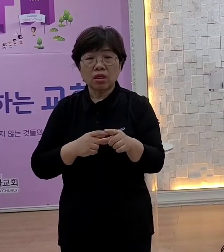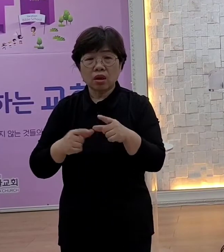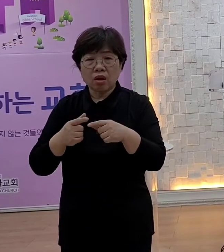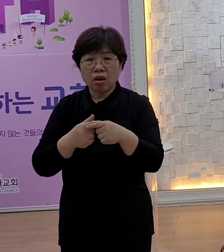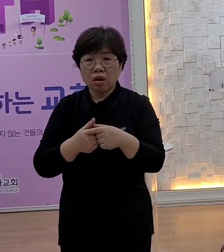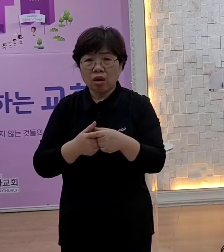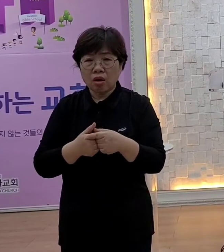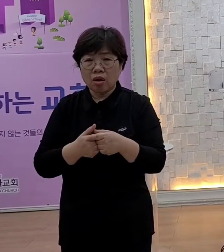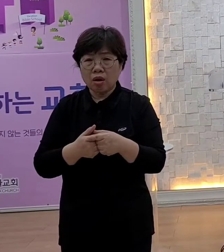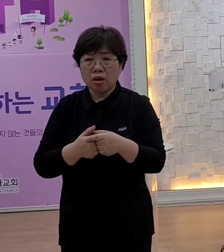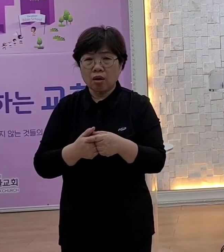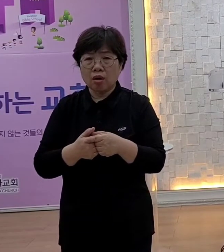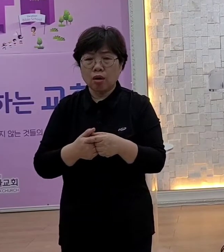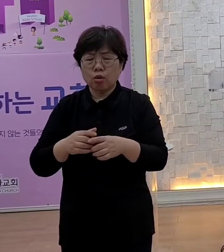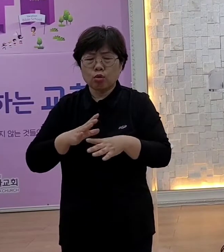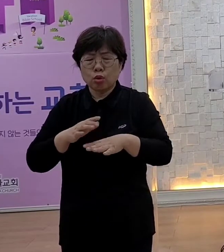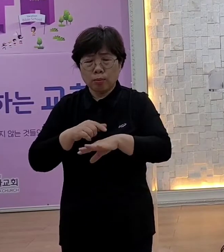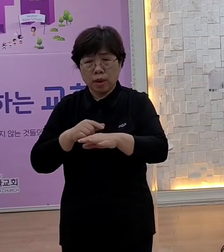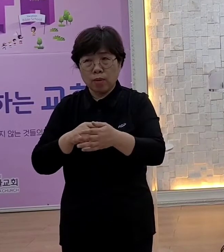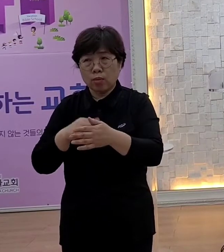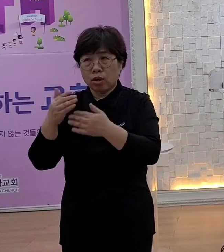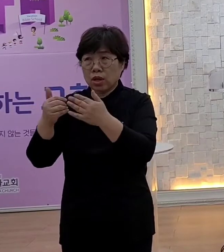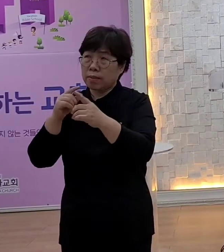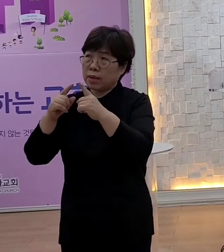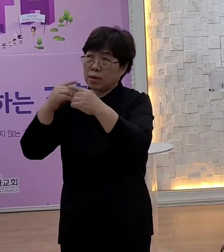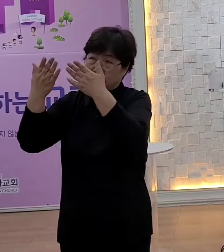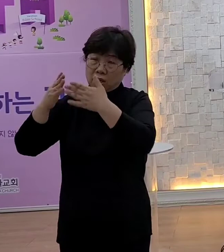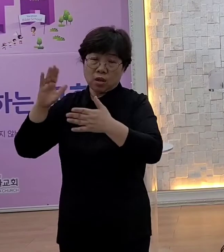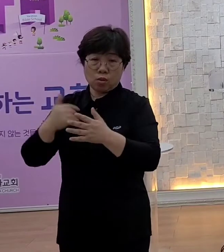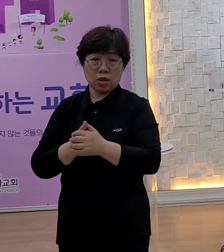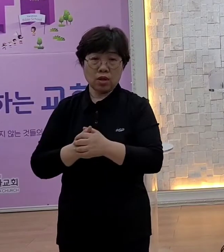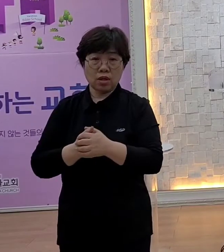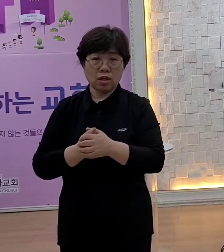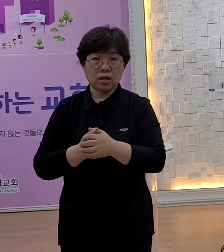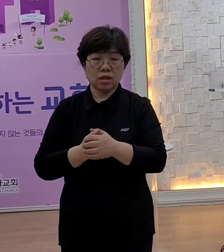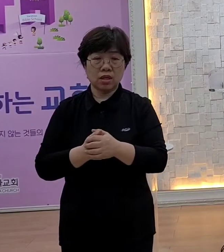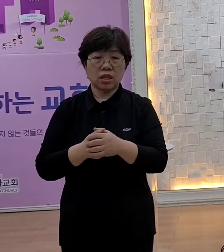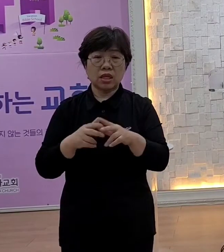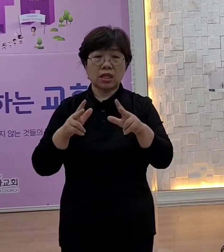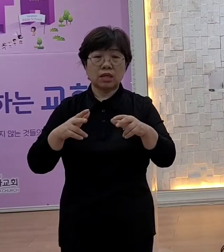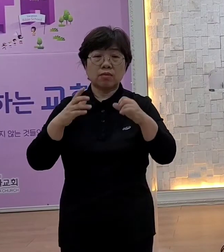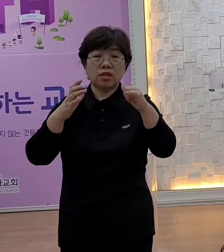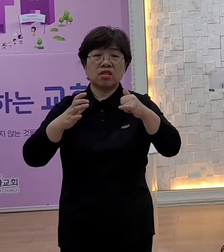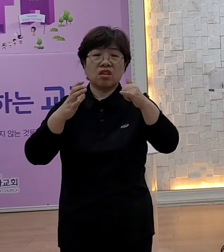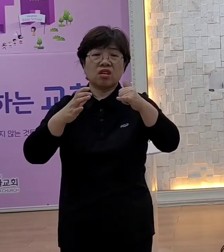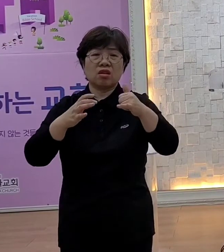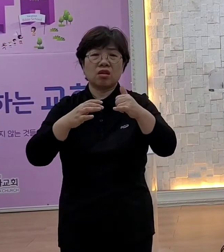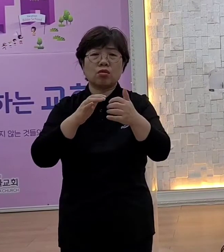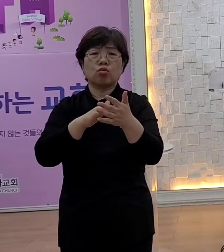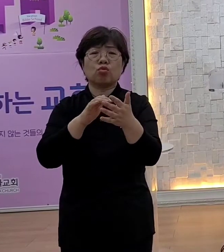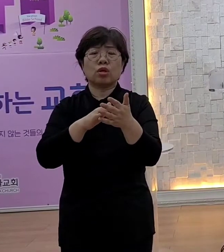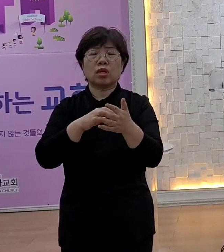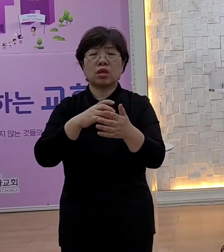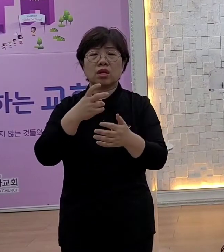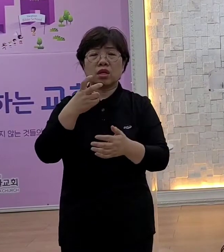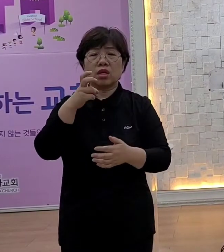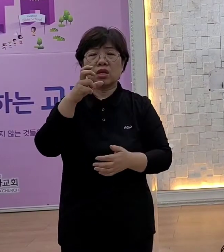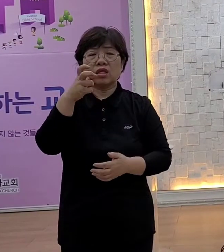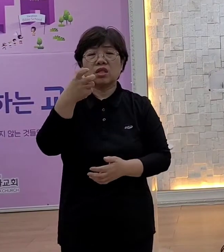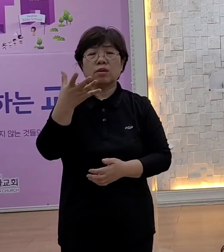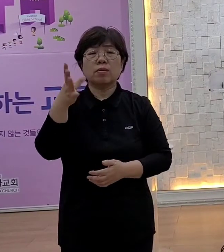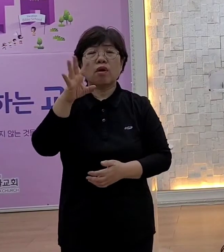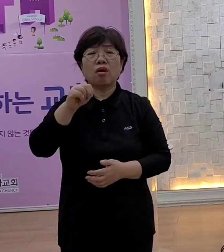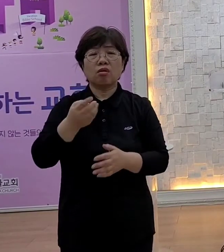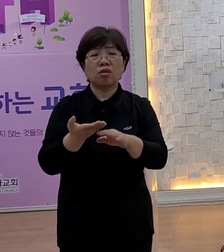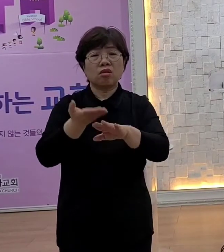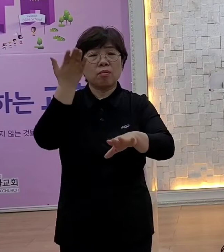두려움으로 받을 수밖에 없다라는 사실이죠. 여러분 지금 세계 인구가 70억이 넘습니다. 우리나라가 5천만이